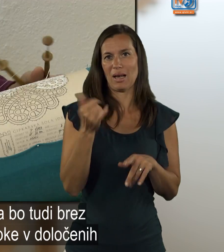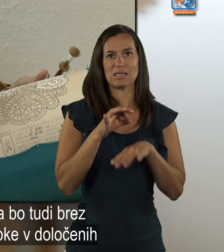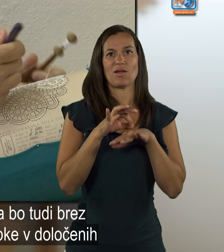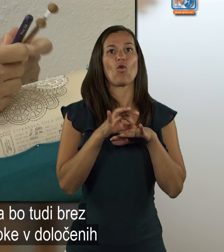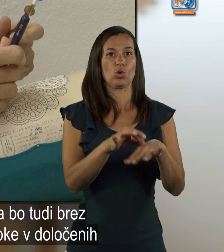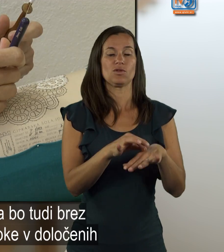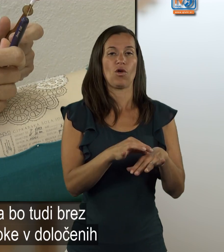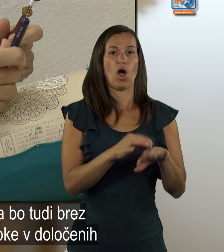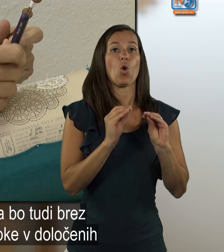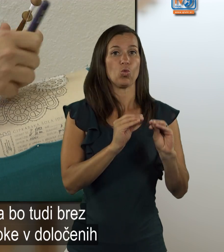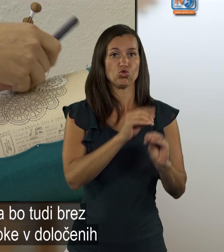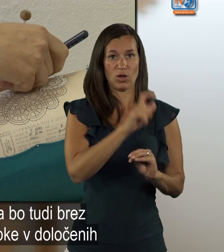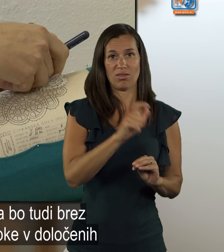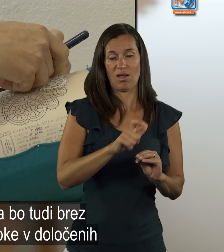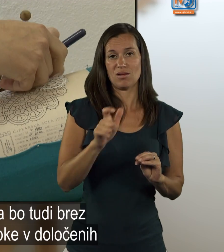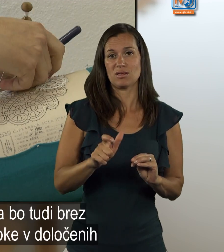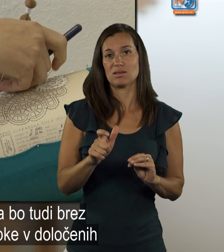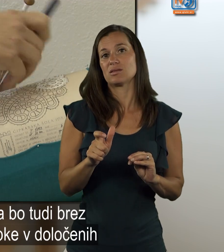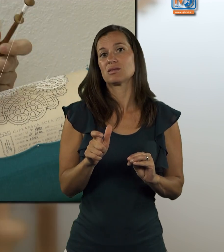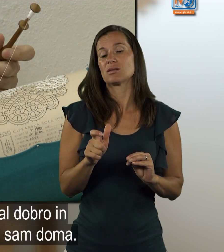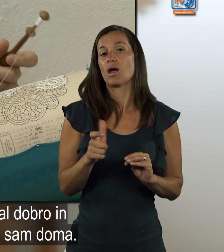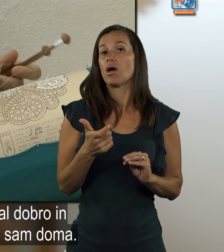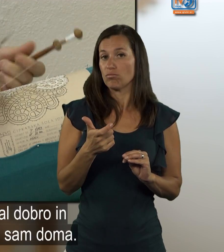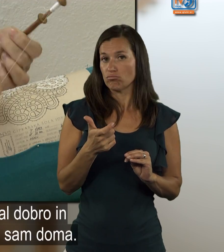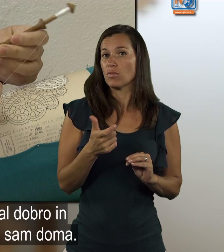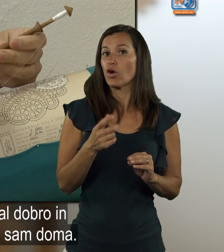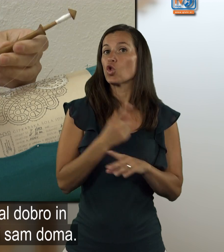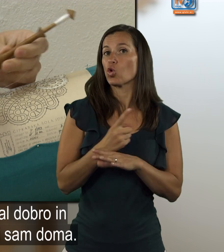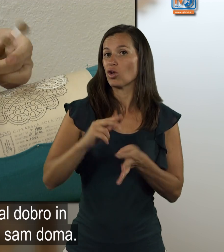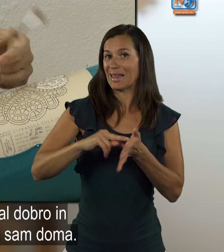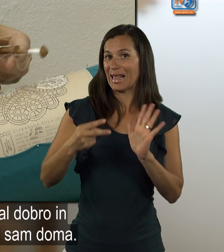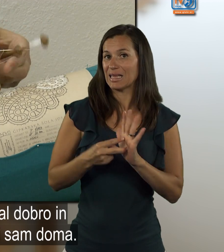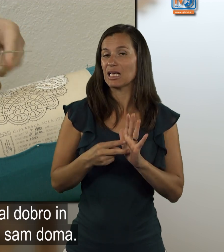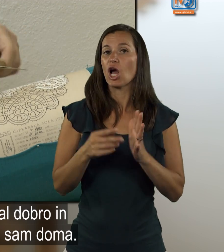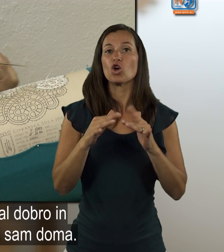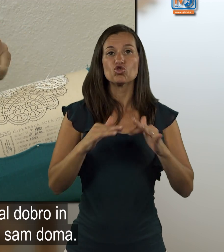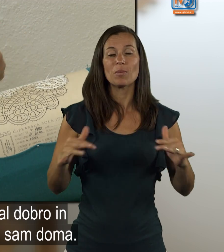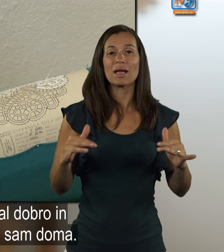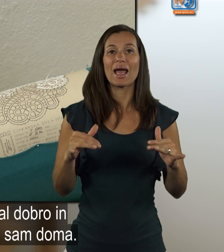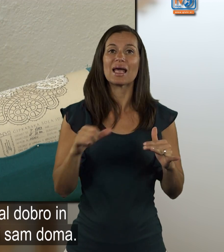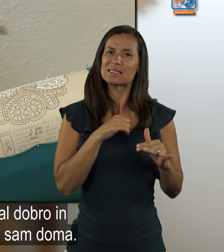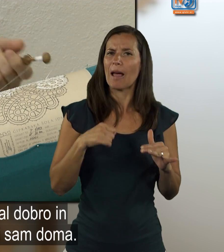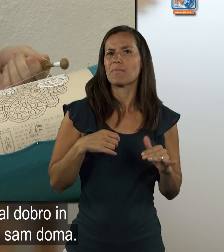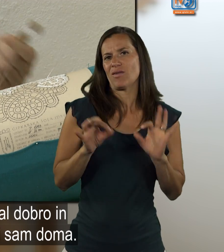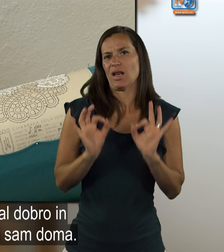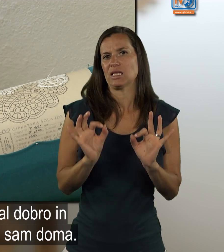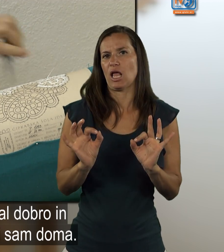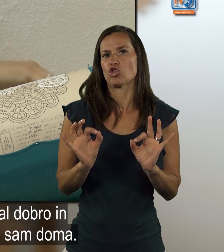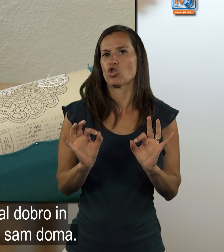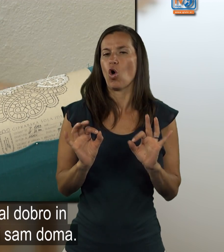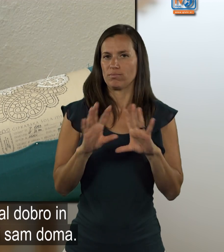brez vodstva učiteljic čipke v določenih tehnikah izdelal dobro in kvalitetno tudi sam